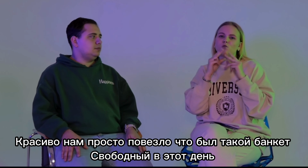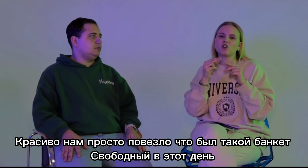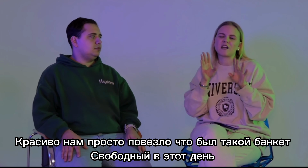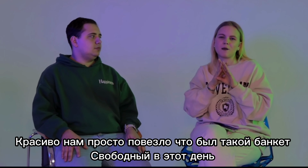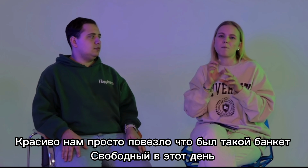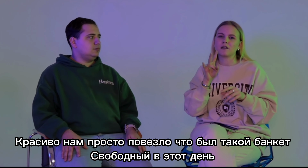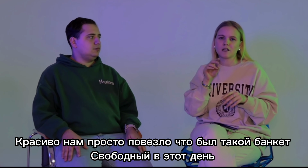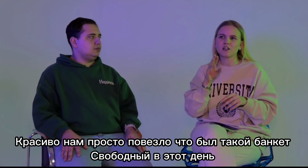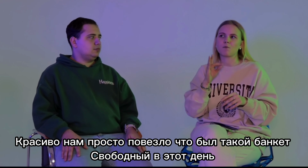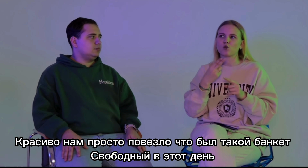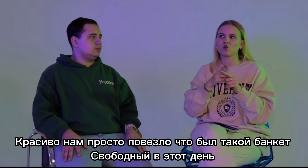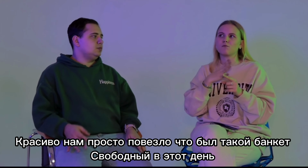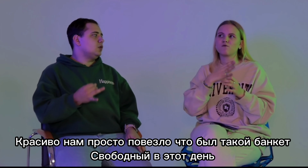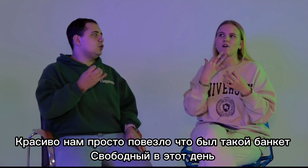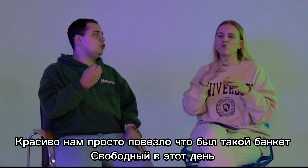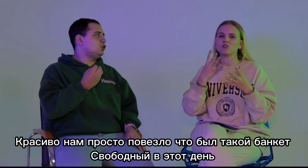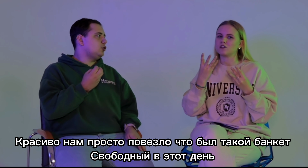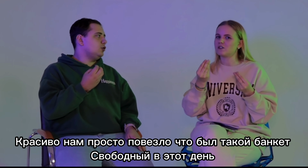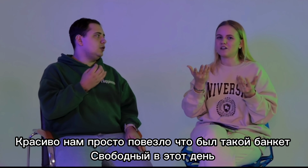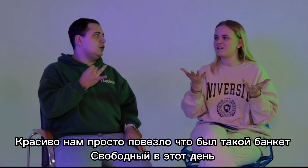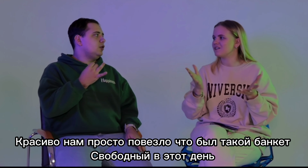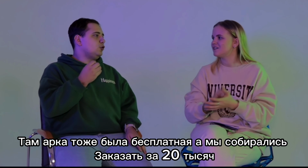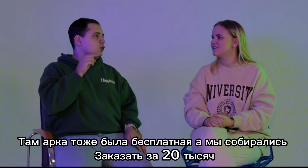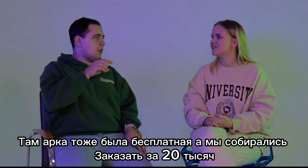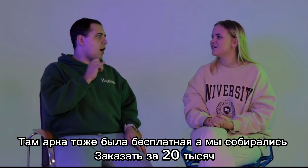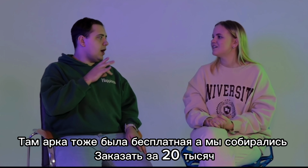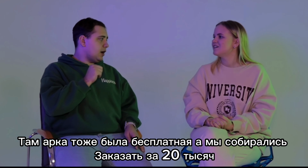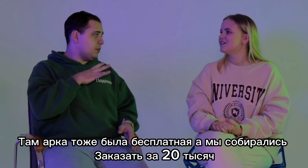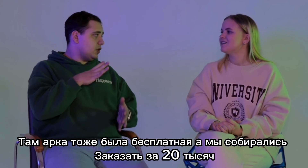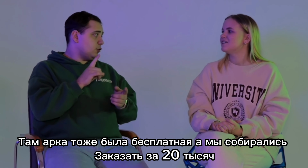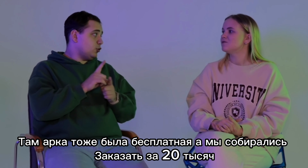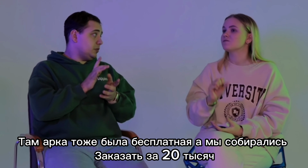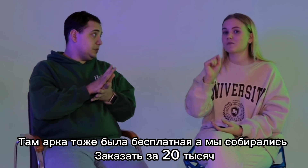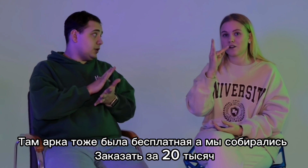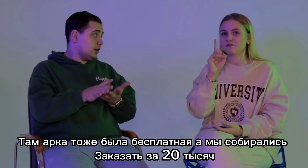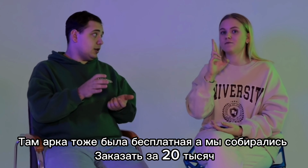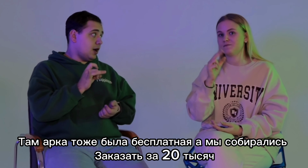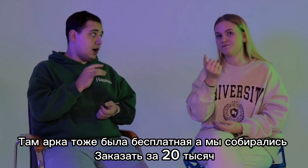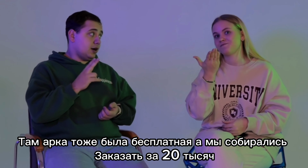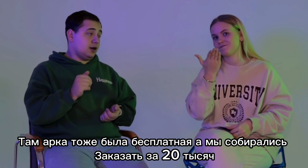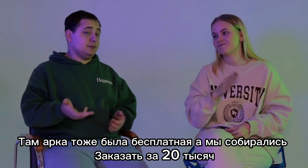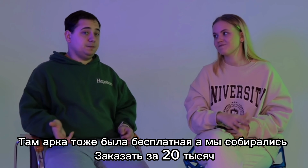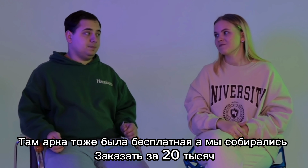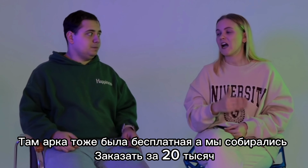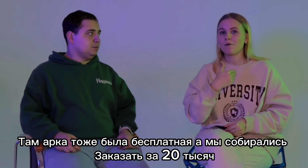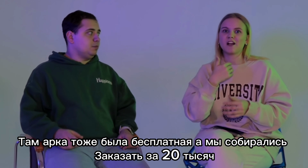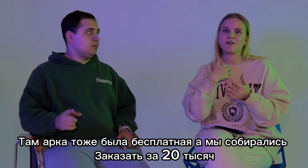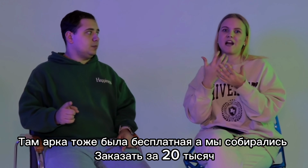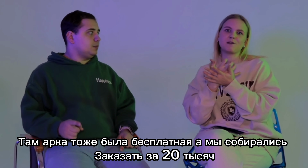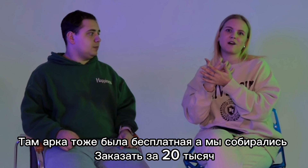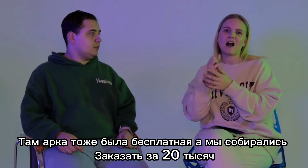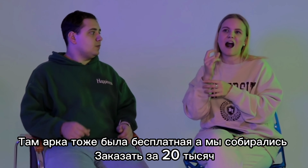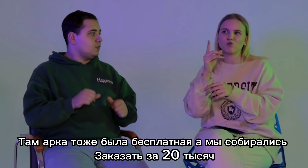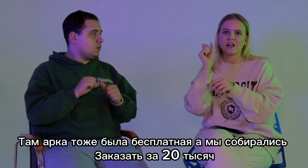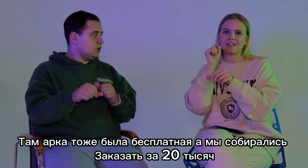Вот, я не знаю, меня больше повезло таким банкетом, который был похож на день. И еще там арка была тоже бесплатная, арка. А у меня это, блядь, была арка, когда